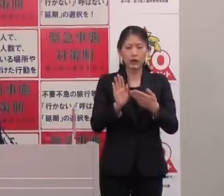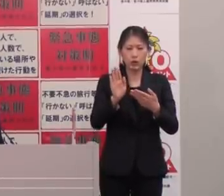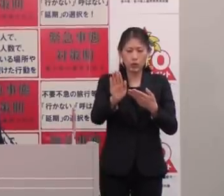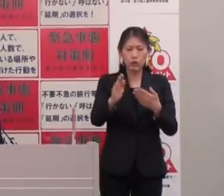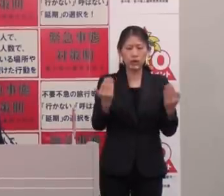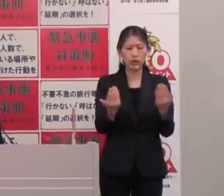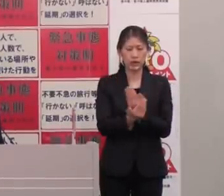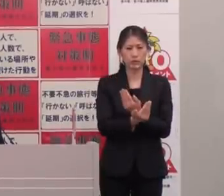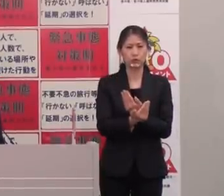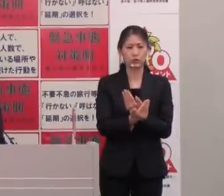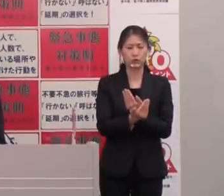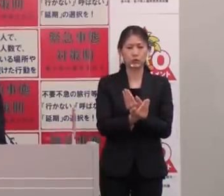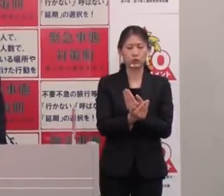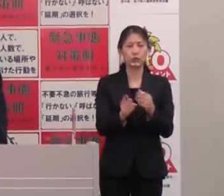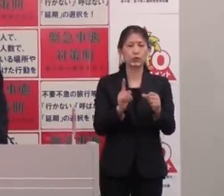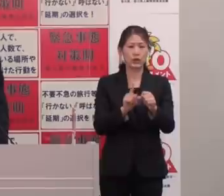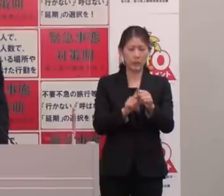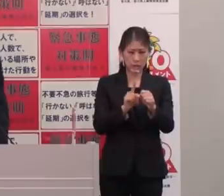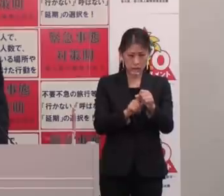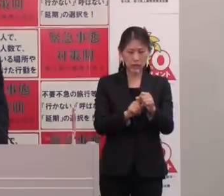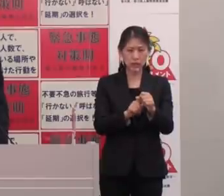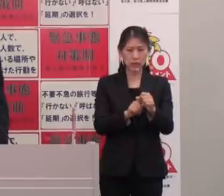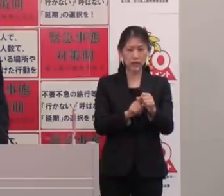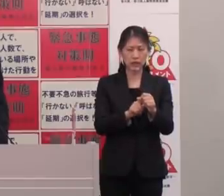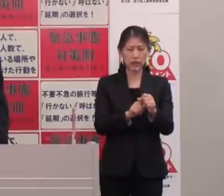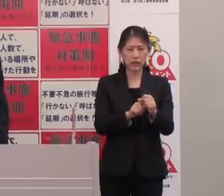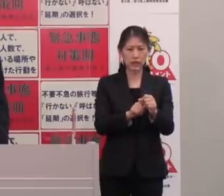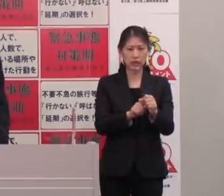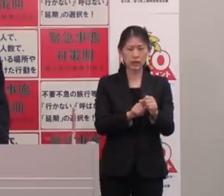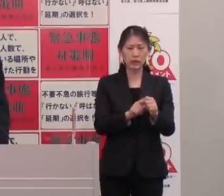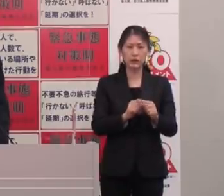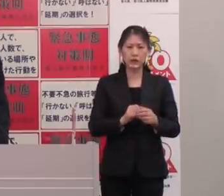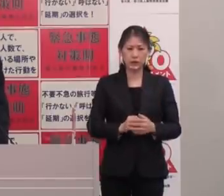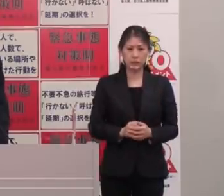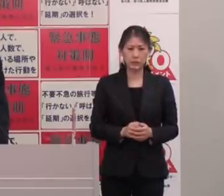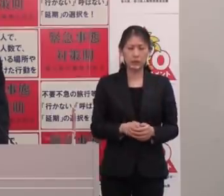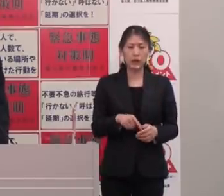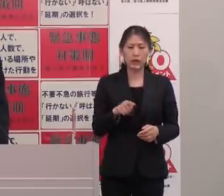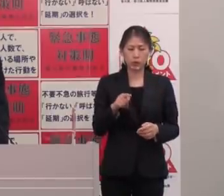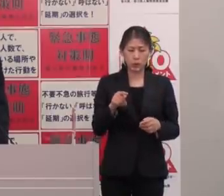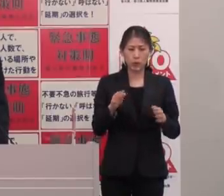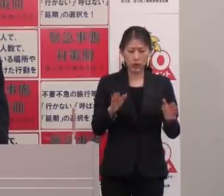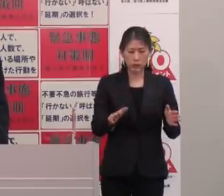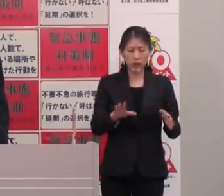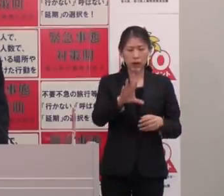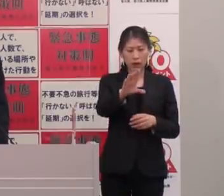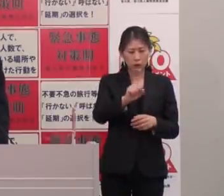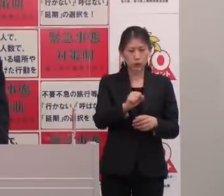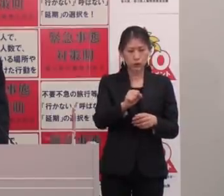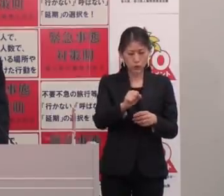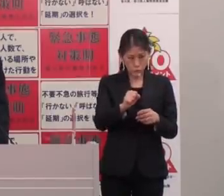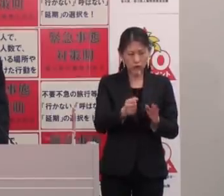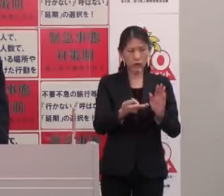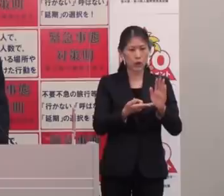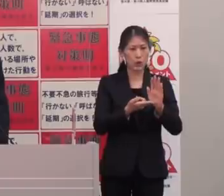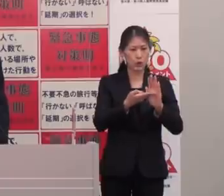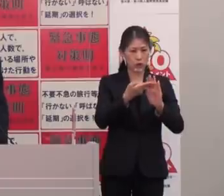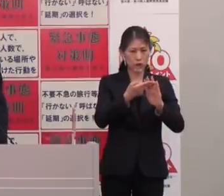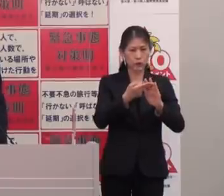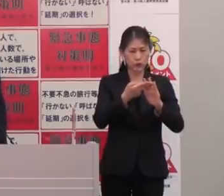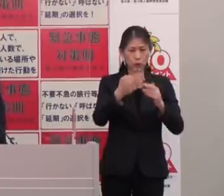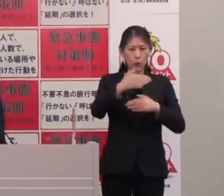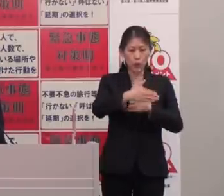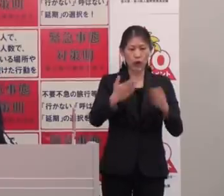200何室についてですね、満杯になっているという状態にはこれはほとんどならないわ